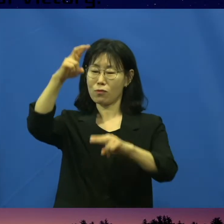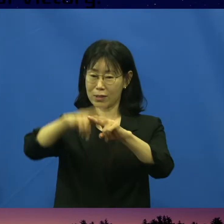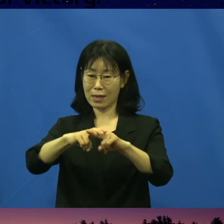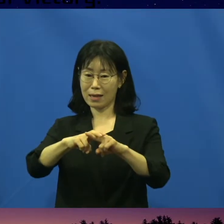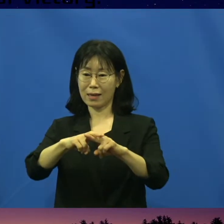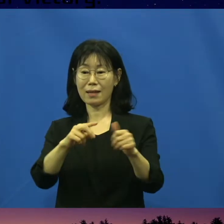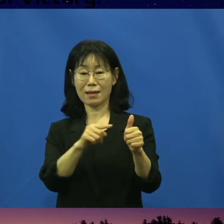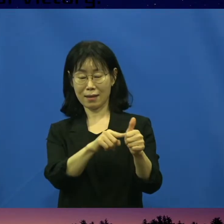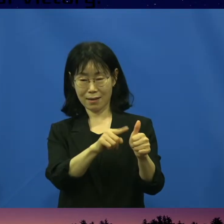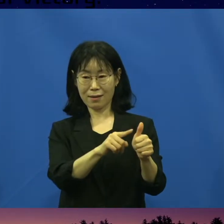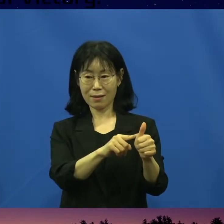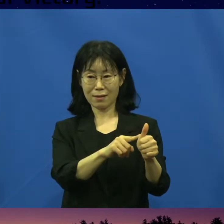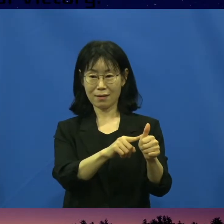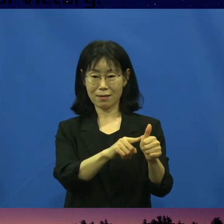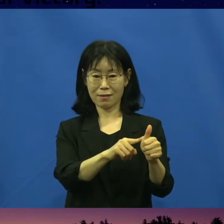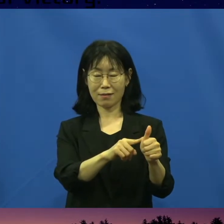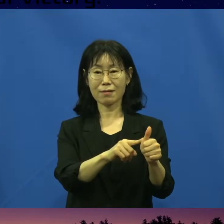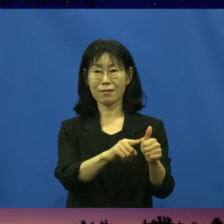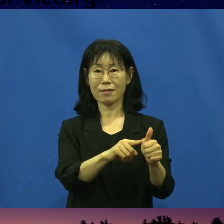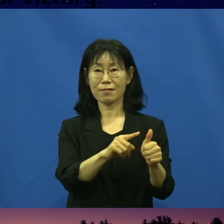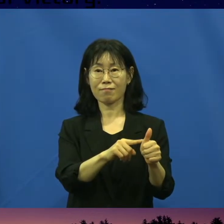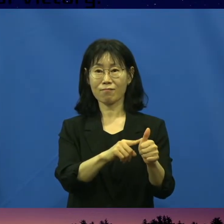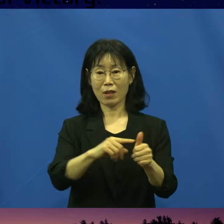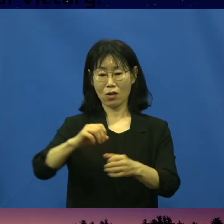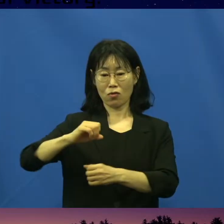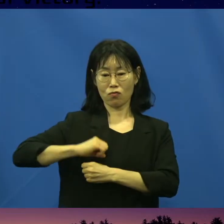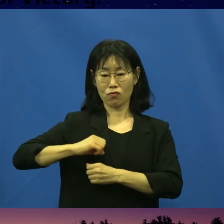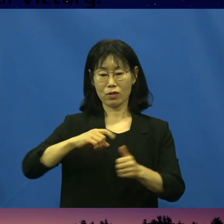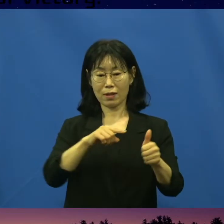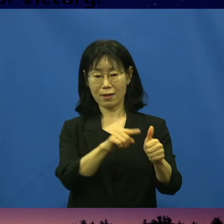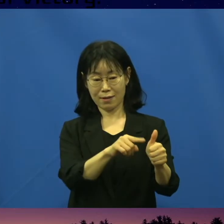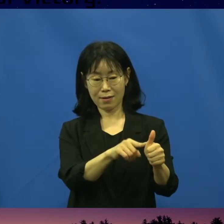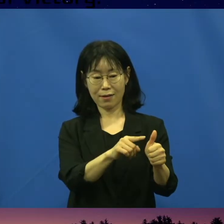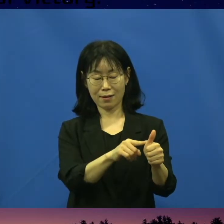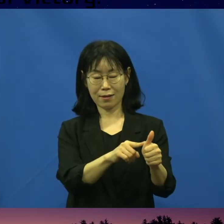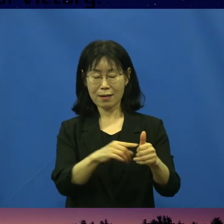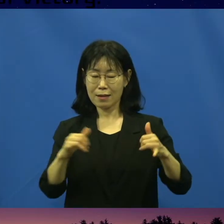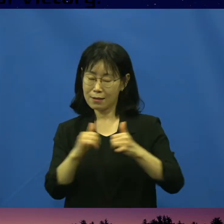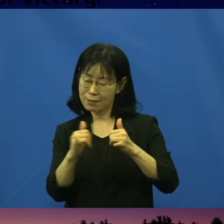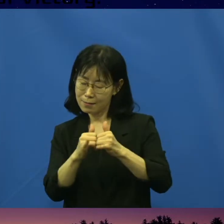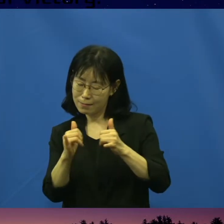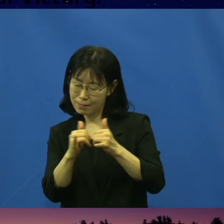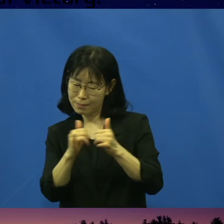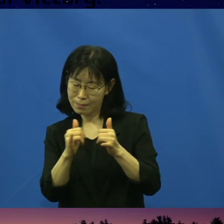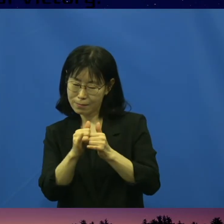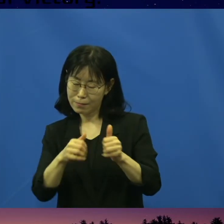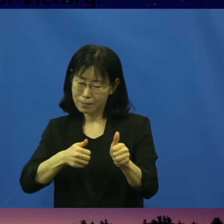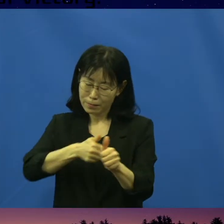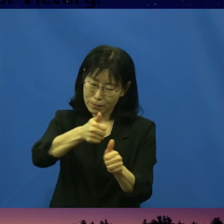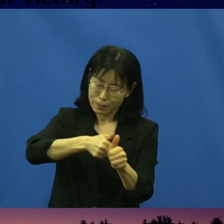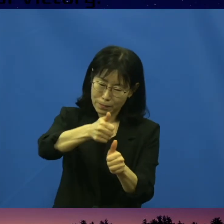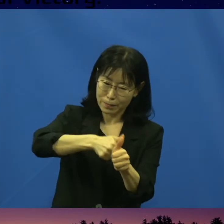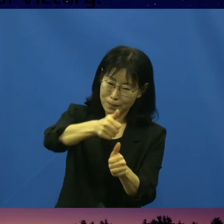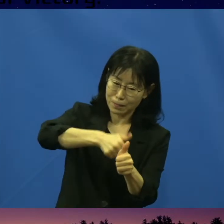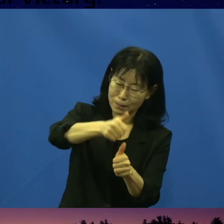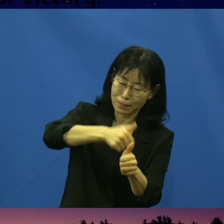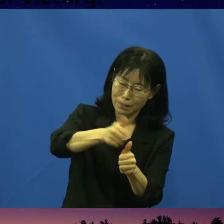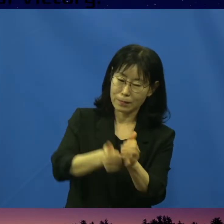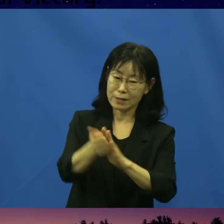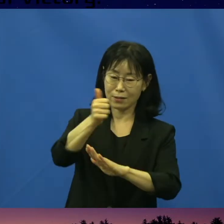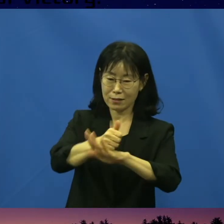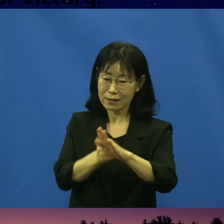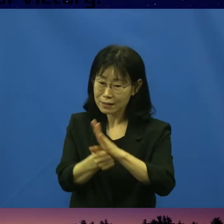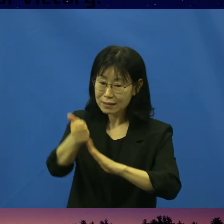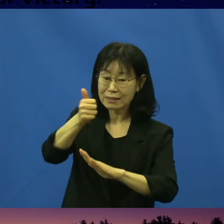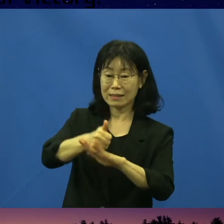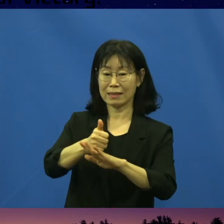있겠죠. 자, 군대 장관이라는 말에는 수많은 전쟁에서 승리를 거둔 경험을 가졌다는 거죠. 승리를